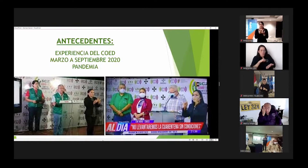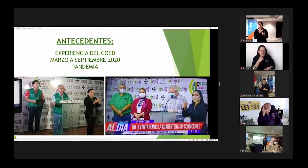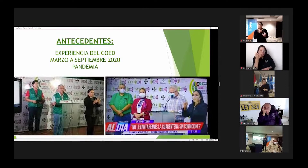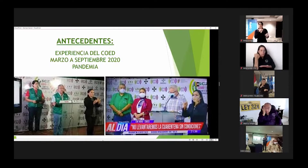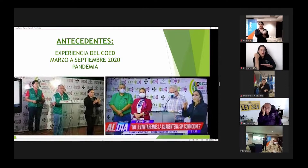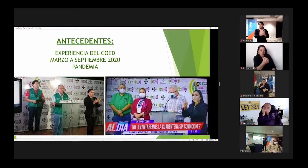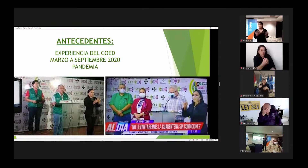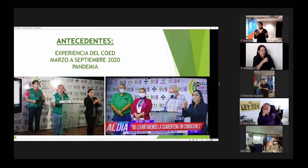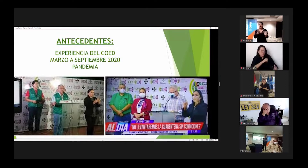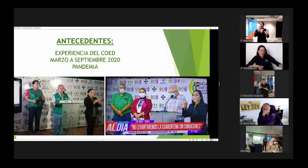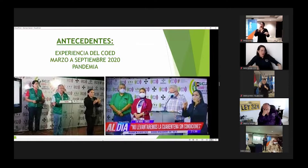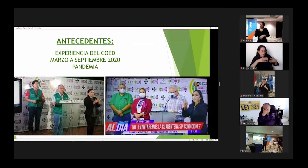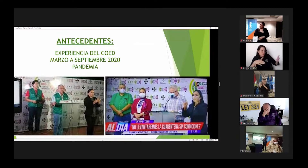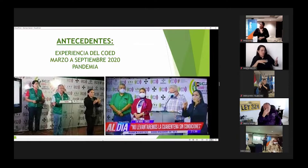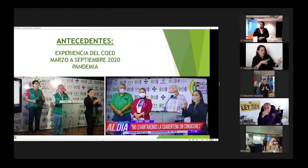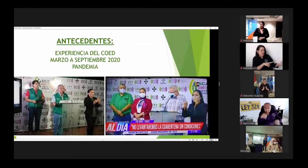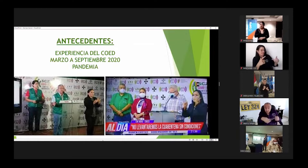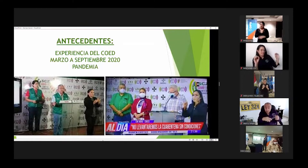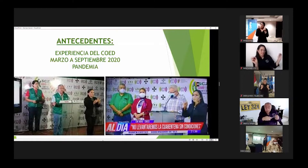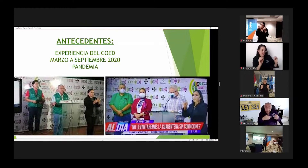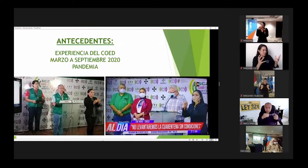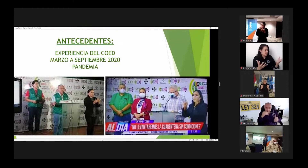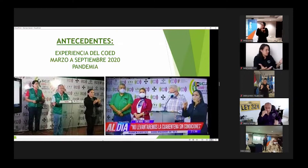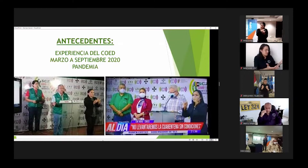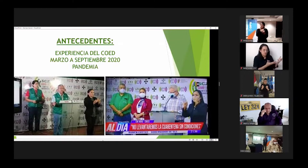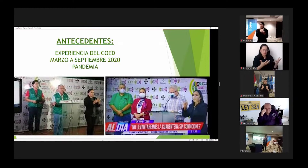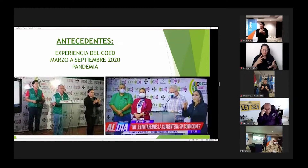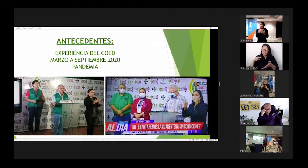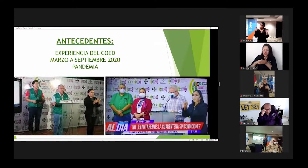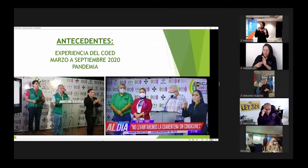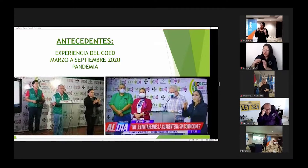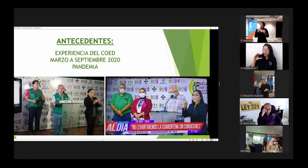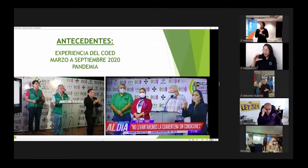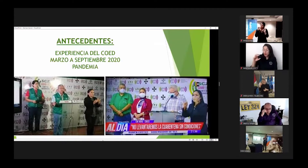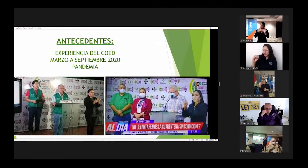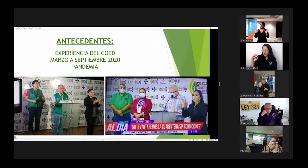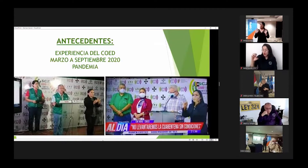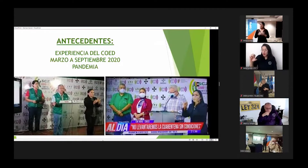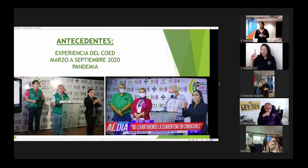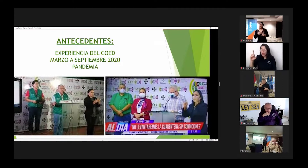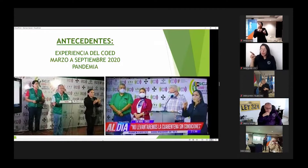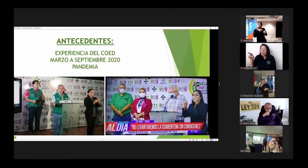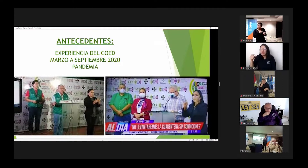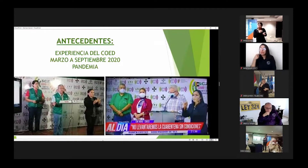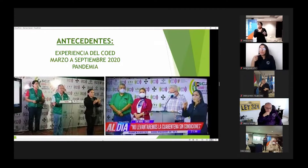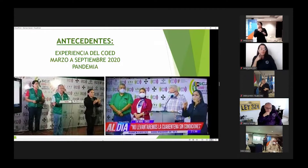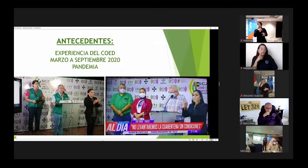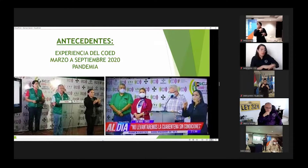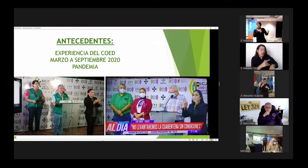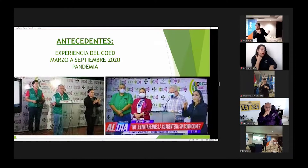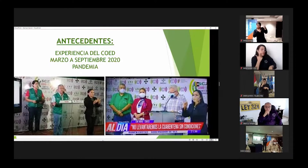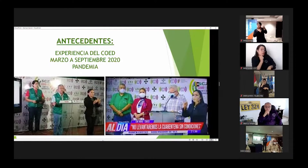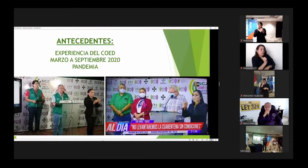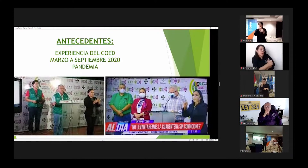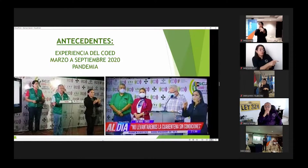contaban, creo, no estaban preparados. Lo que el COET indica es que si el padre lograba conseguir intérpretes por unos 3 meses de manera